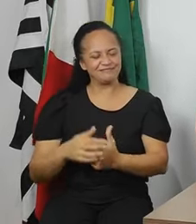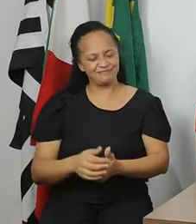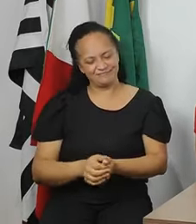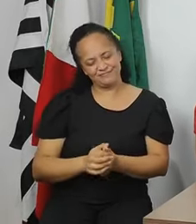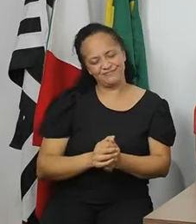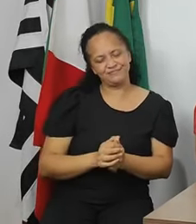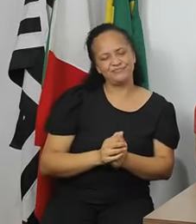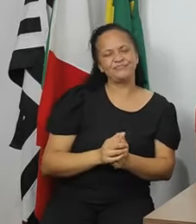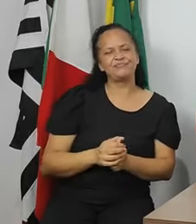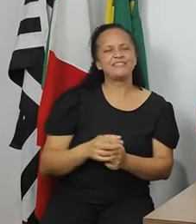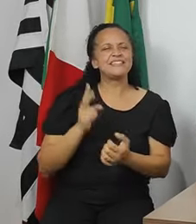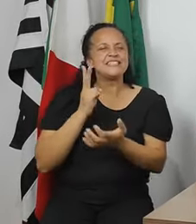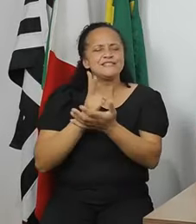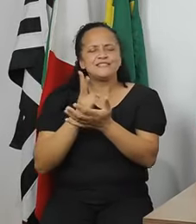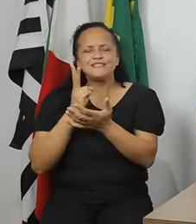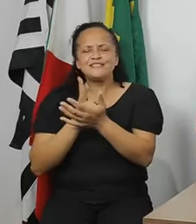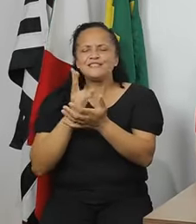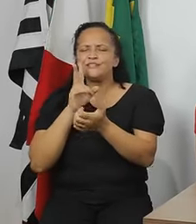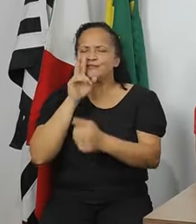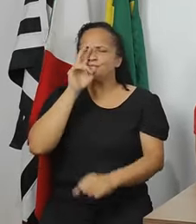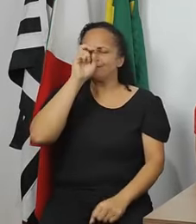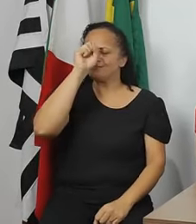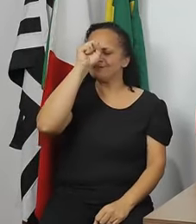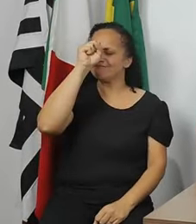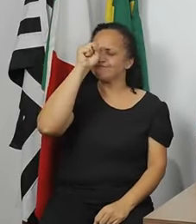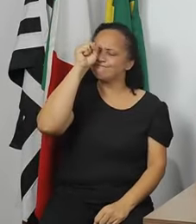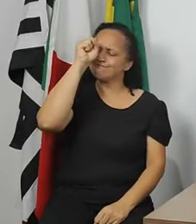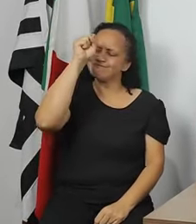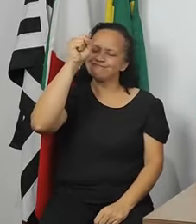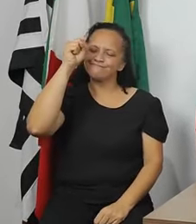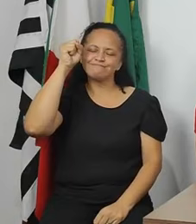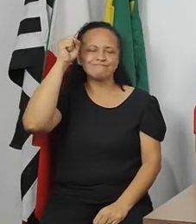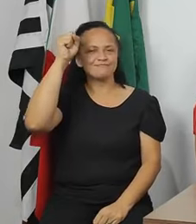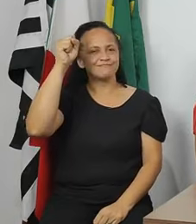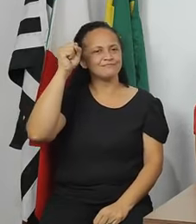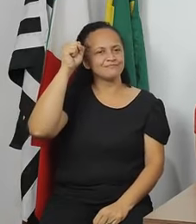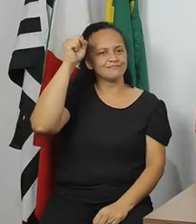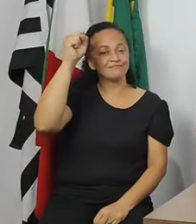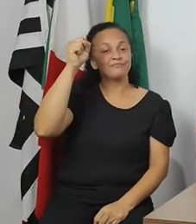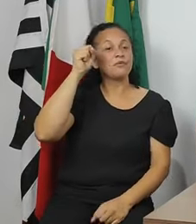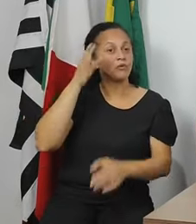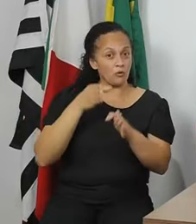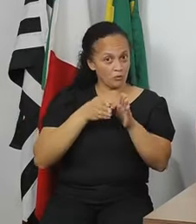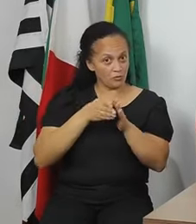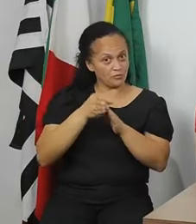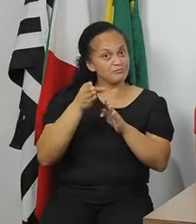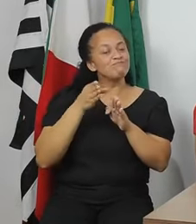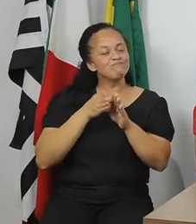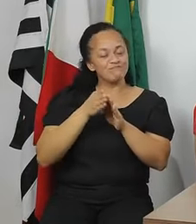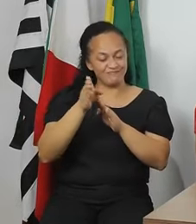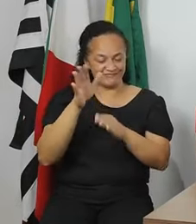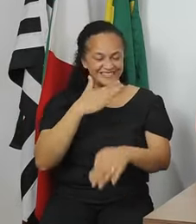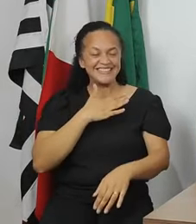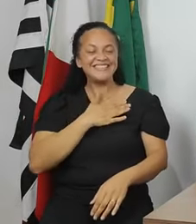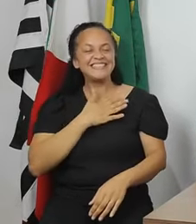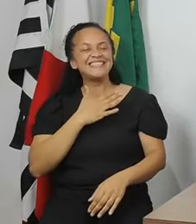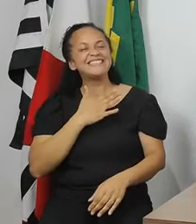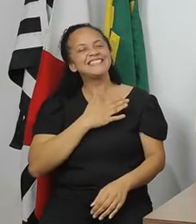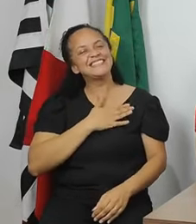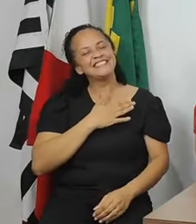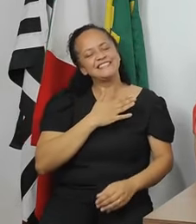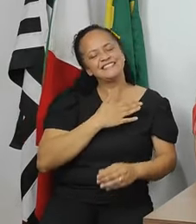meu braço forte, meu conselheiro,